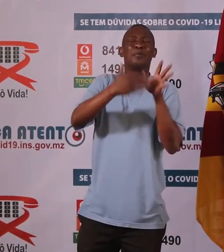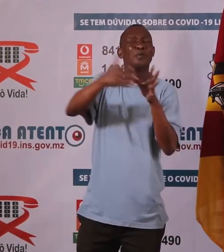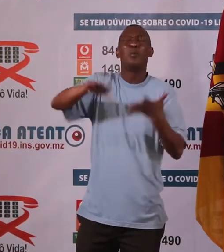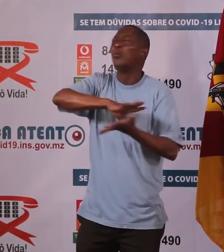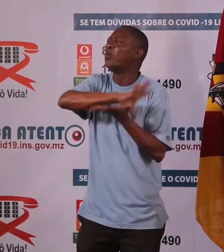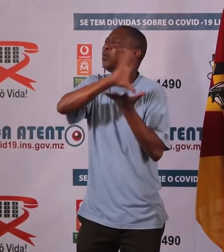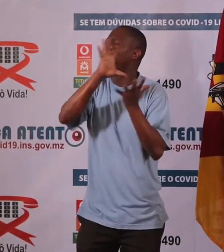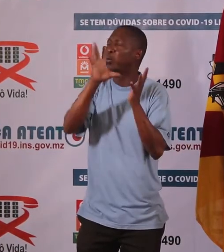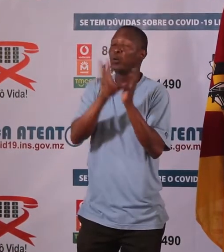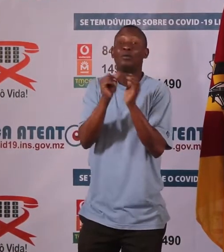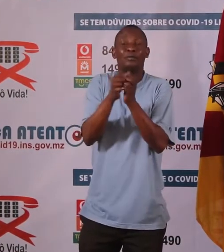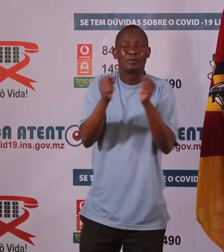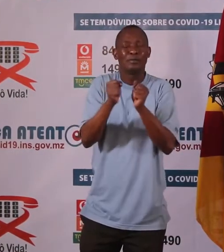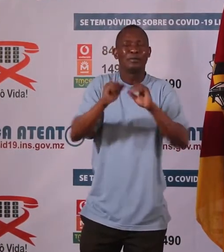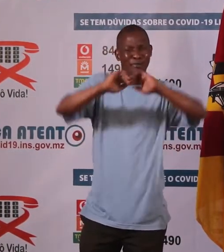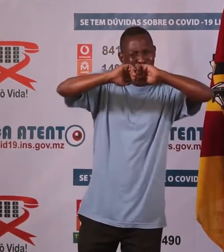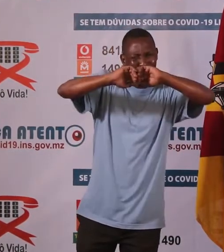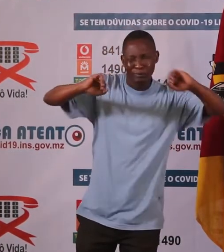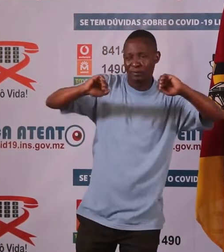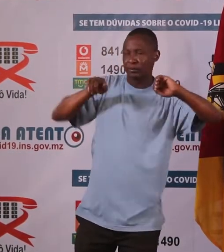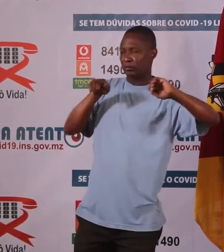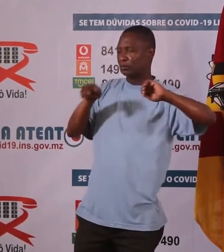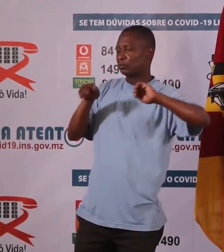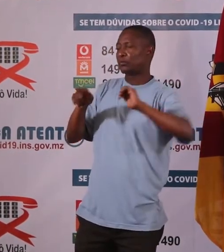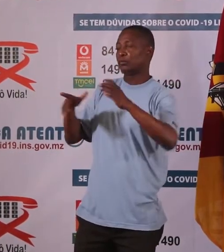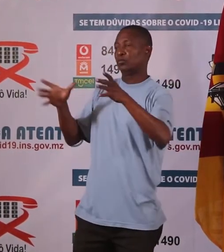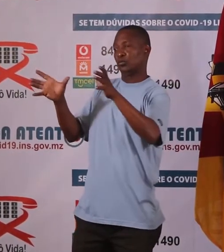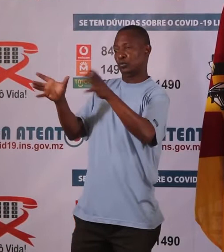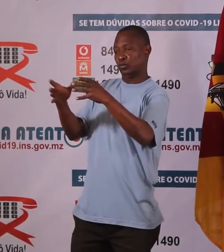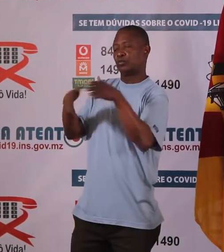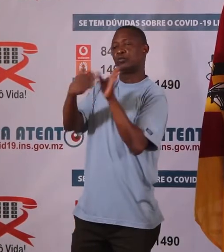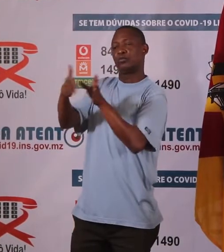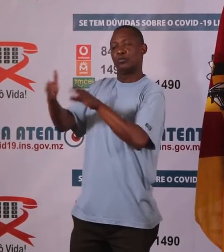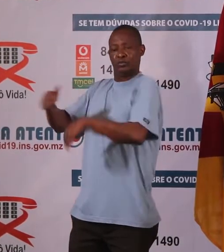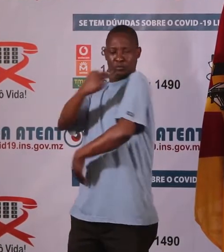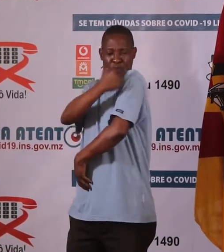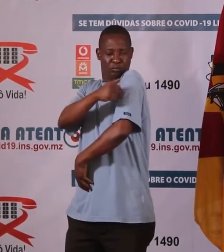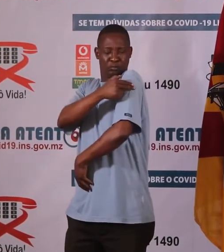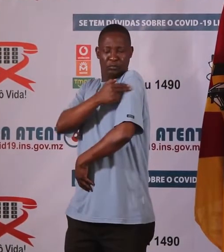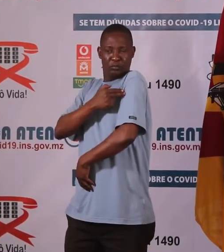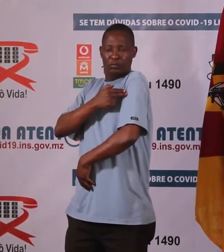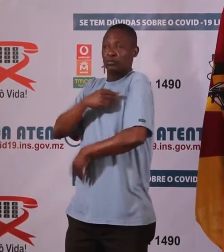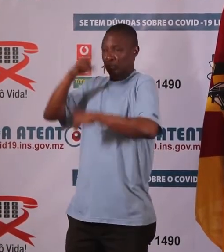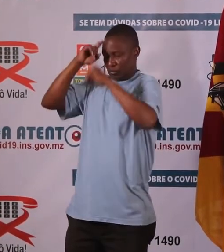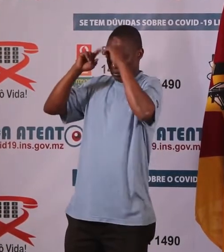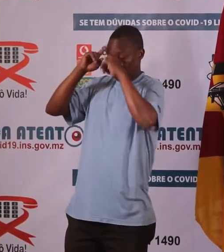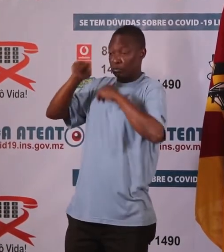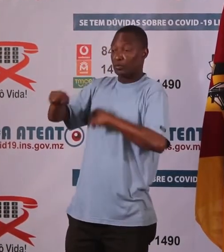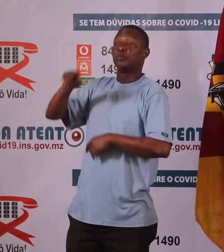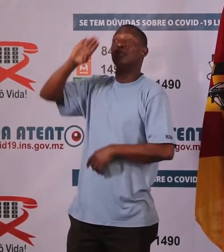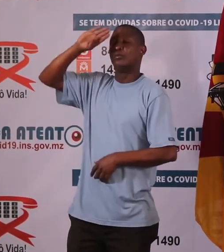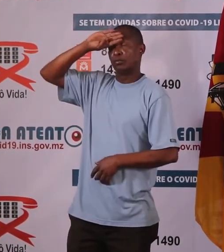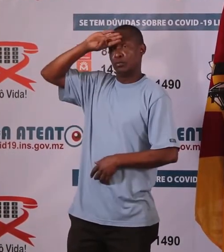Covid-19, mas muito particularmente para o apoio aos nossos colegas da saúde